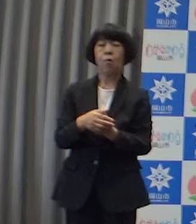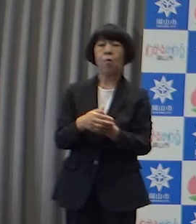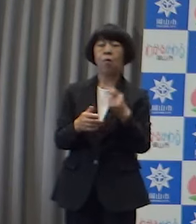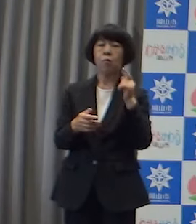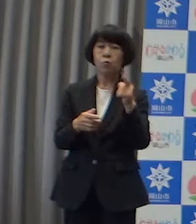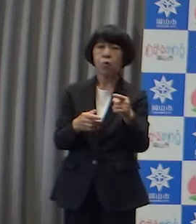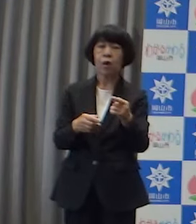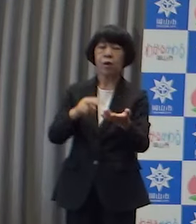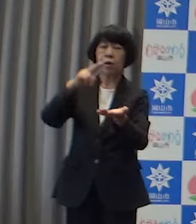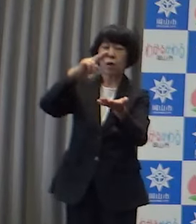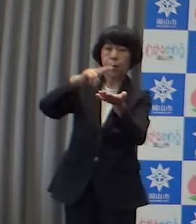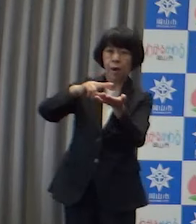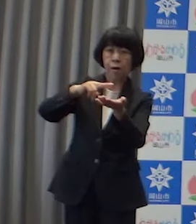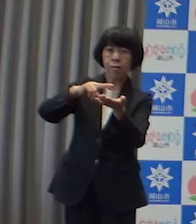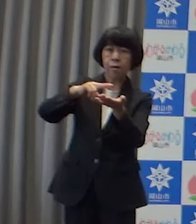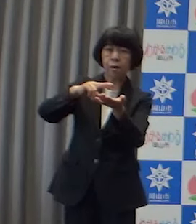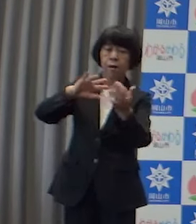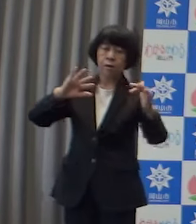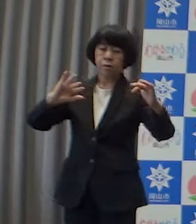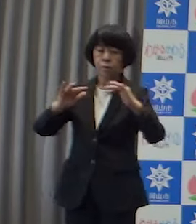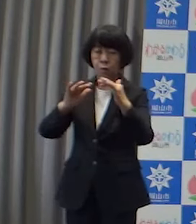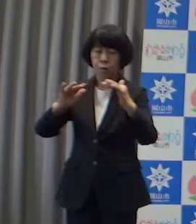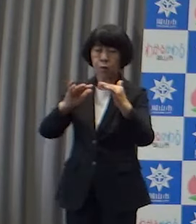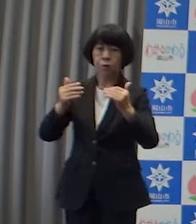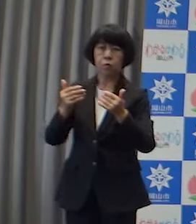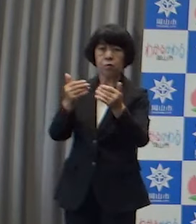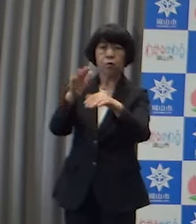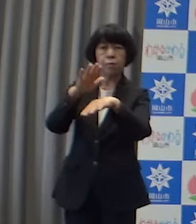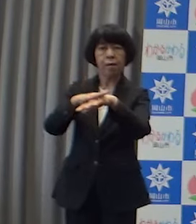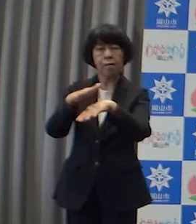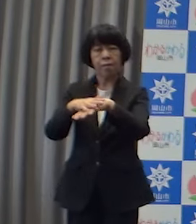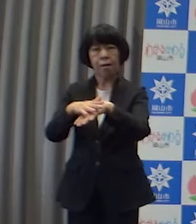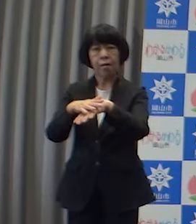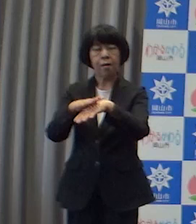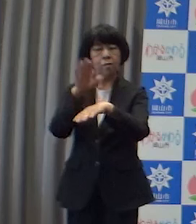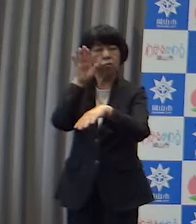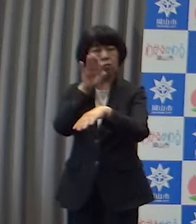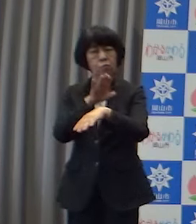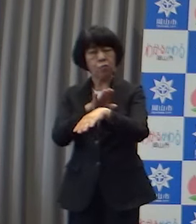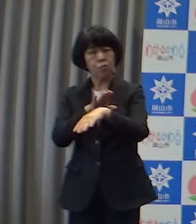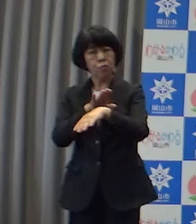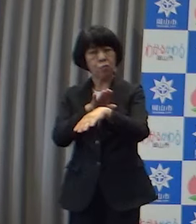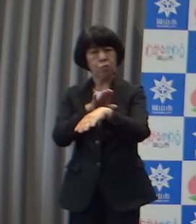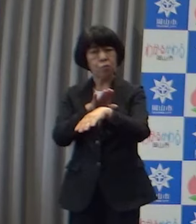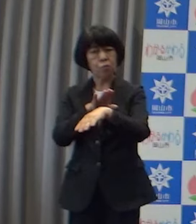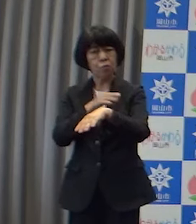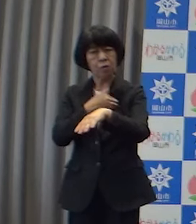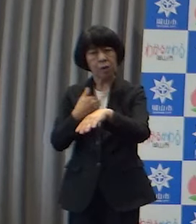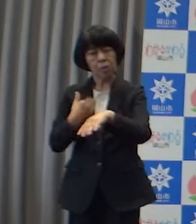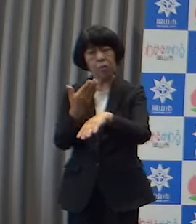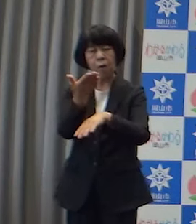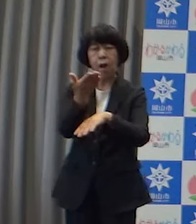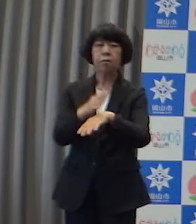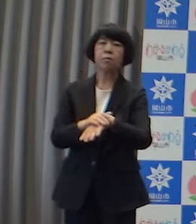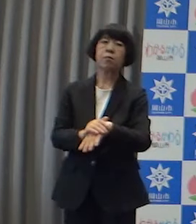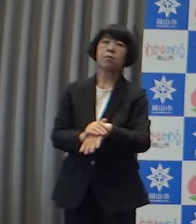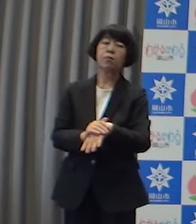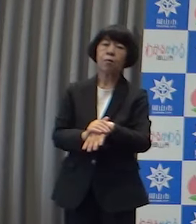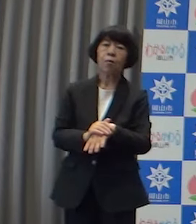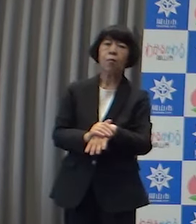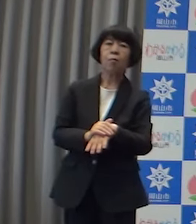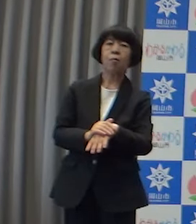どういう、ね、協議の仕方で、やっていくのかというの